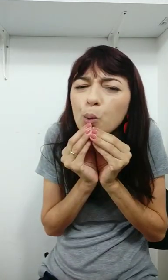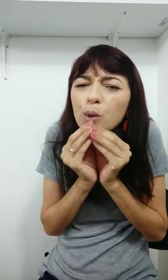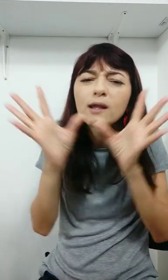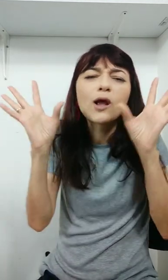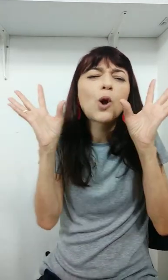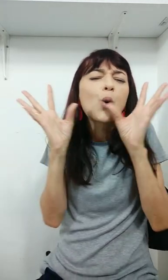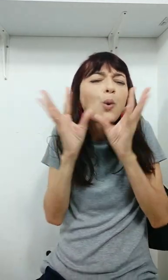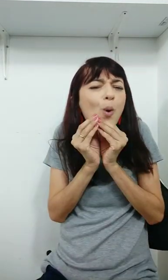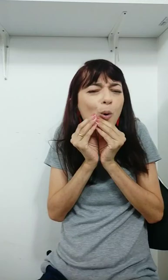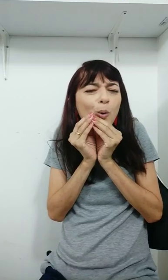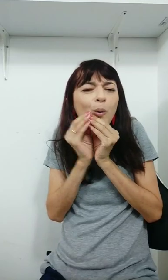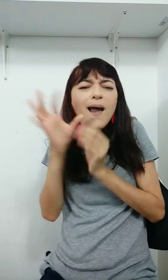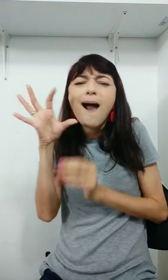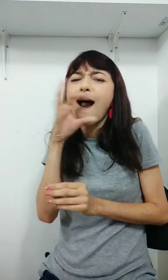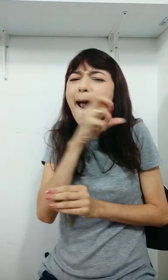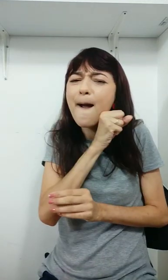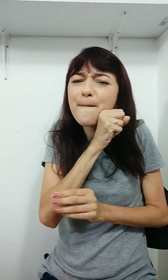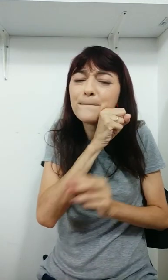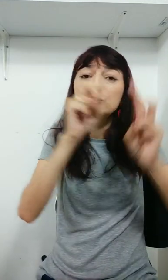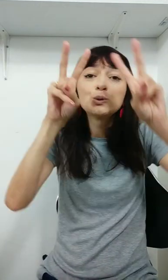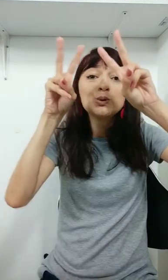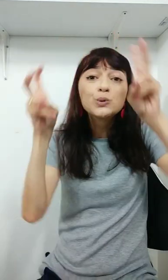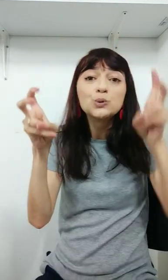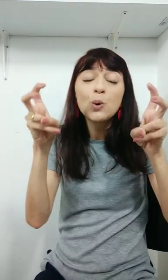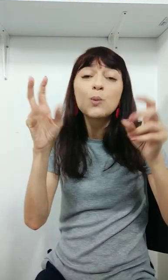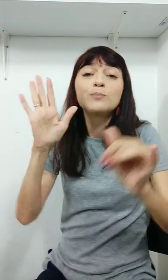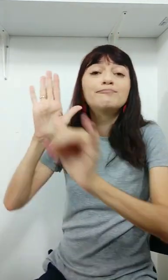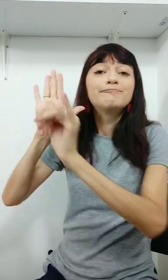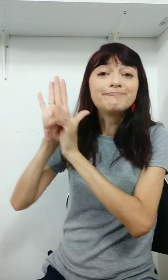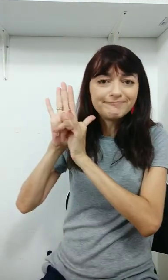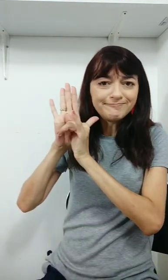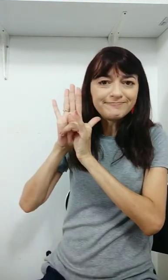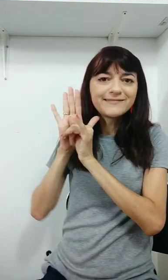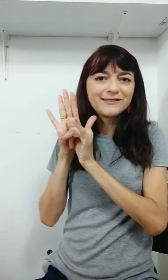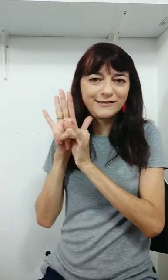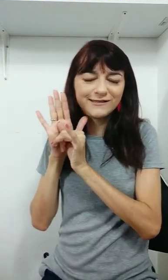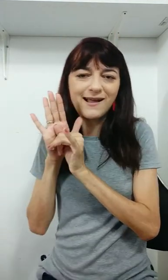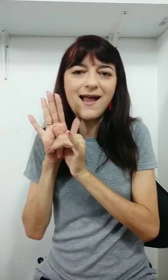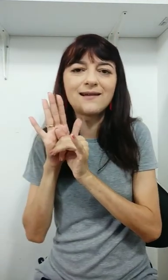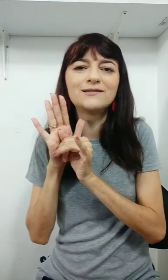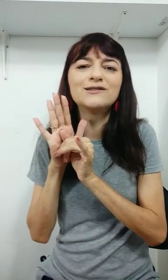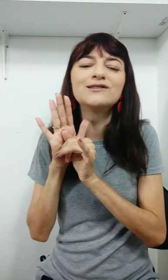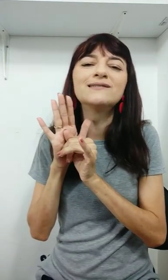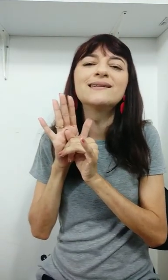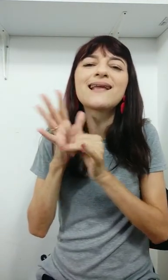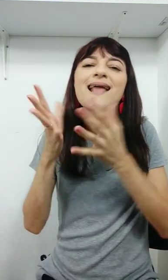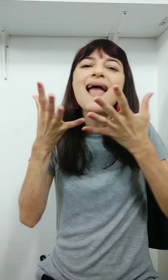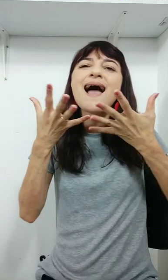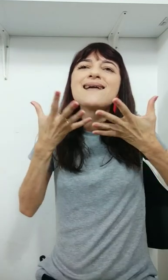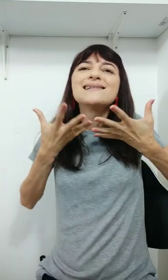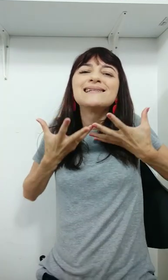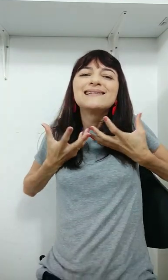tá bom? Só para concluir aqui, rapidinho, né, vou falar um pouco sobre identidade.